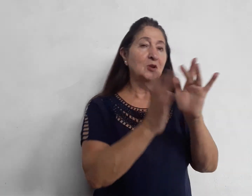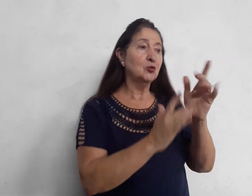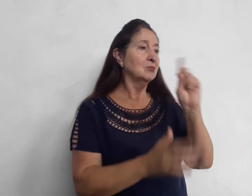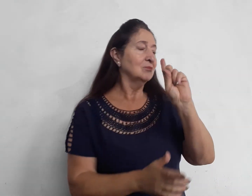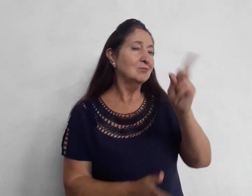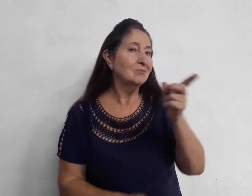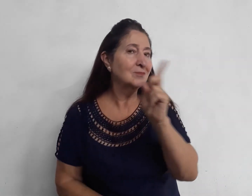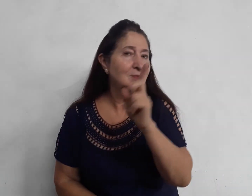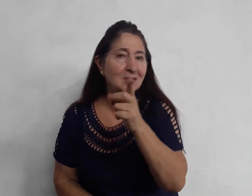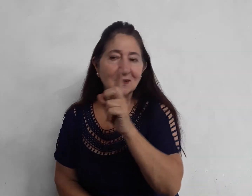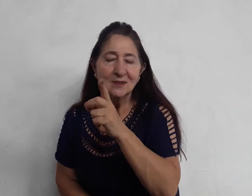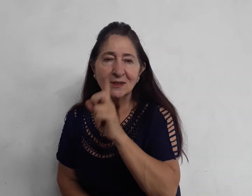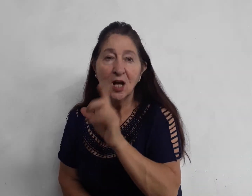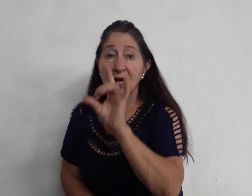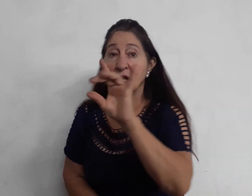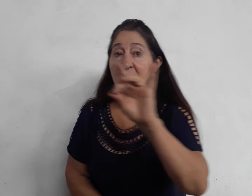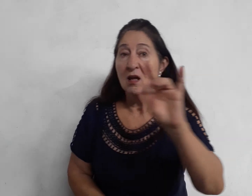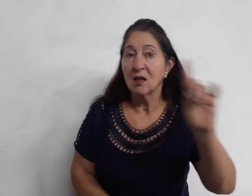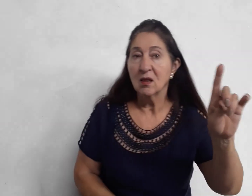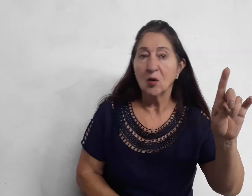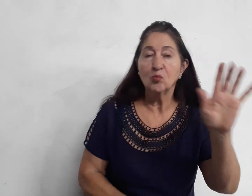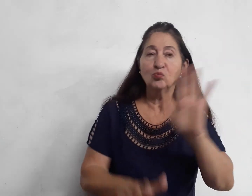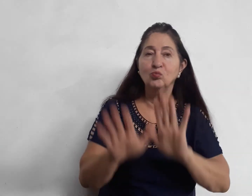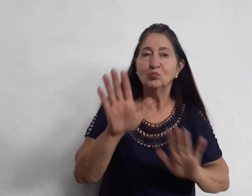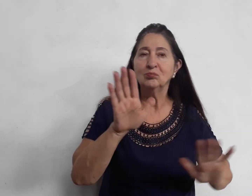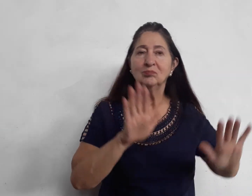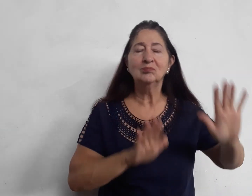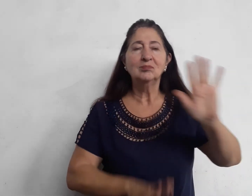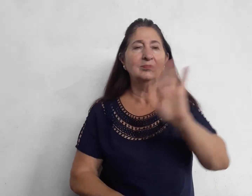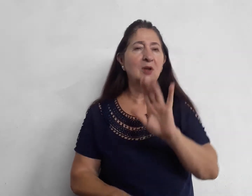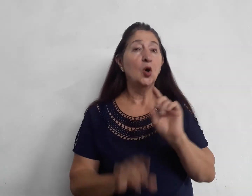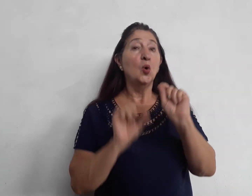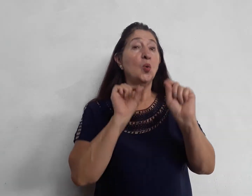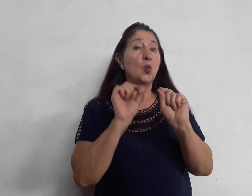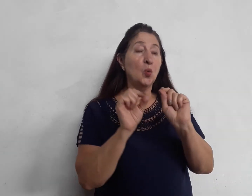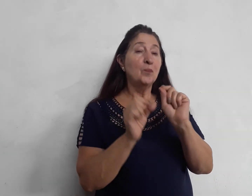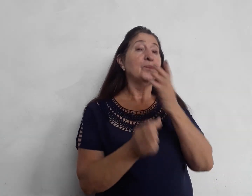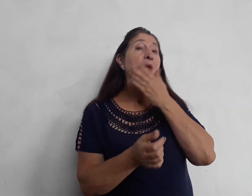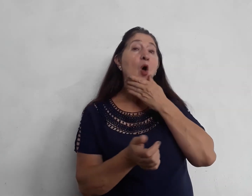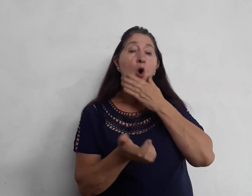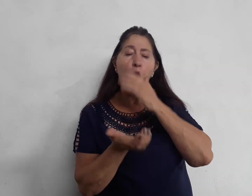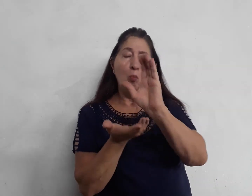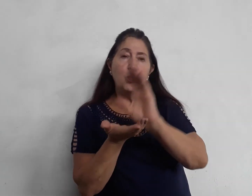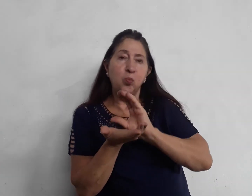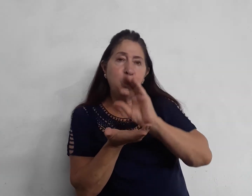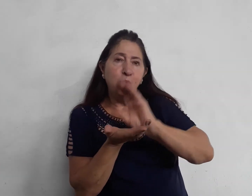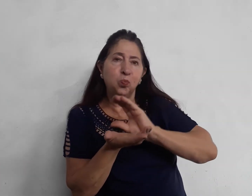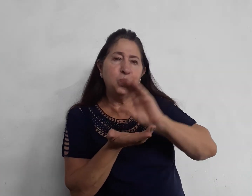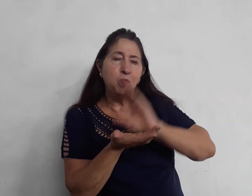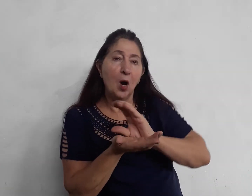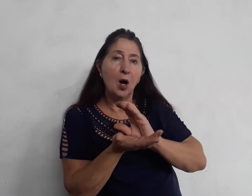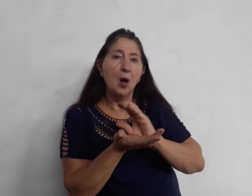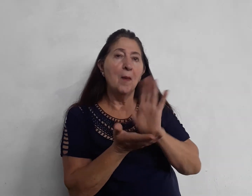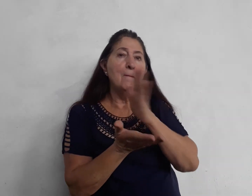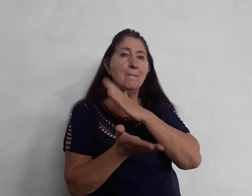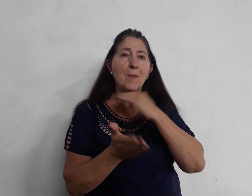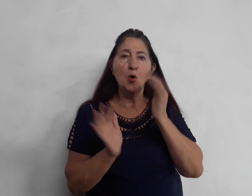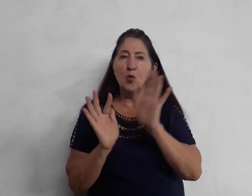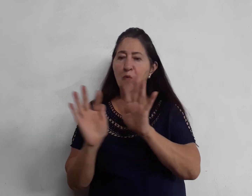de nós. E aquele rico, agora, diante de Deus, agora ele